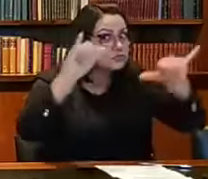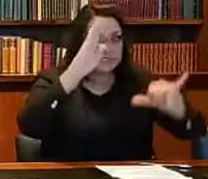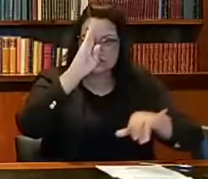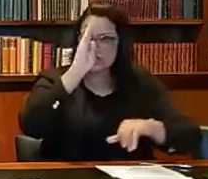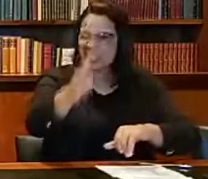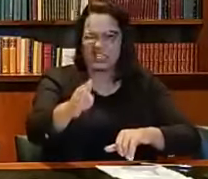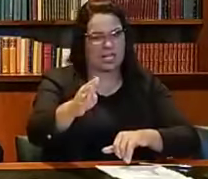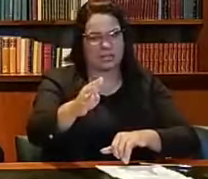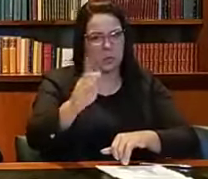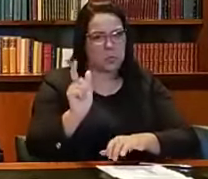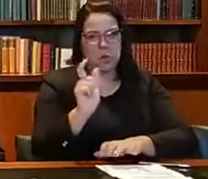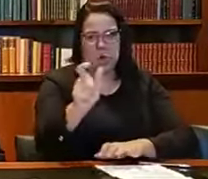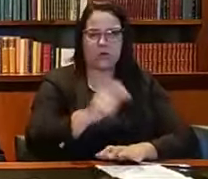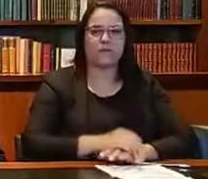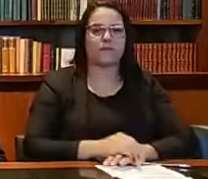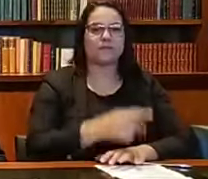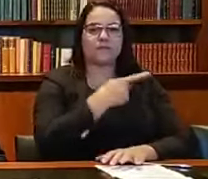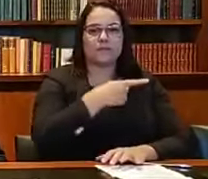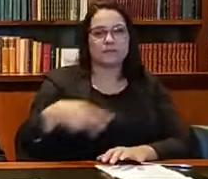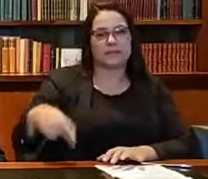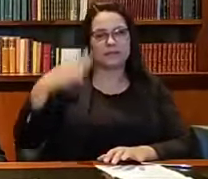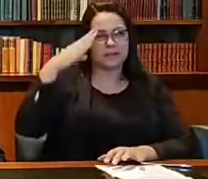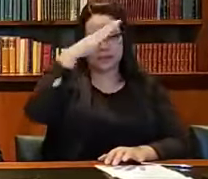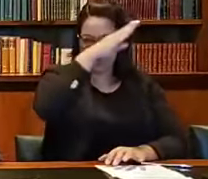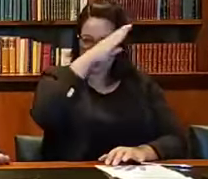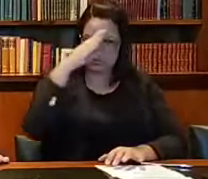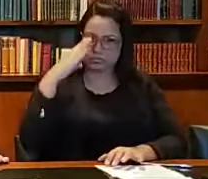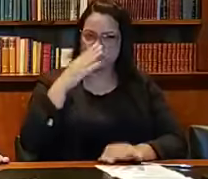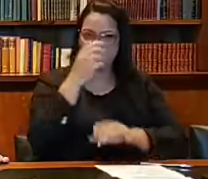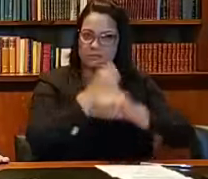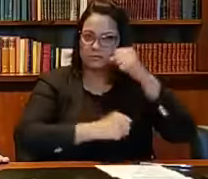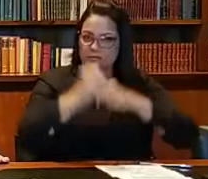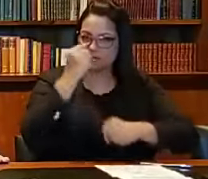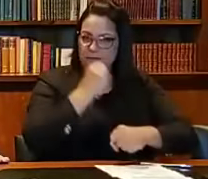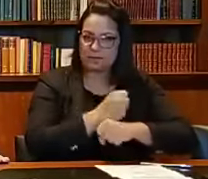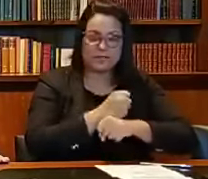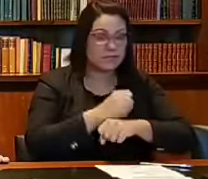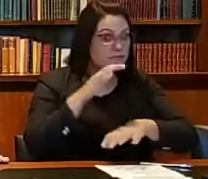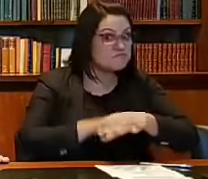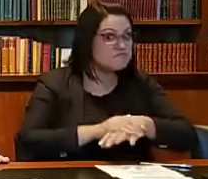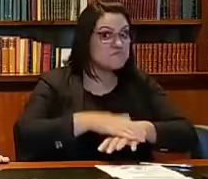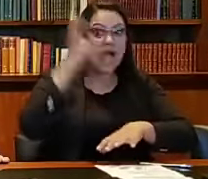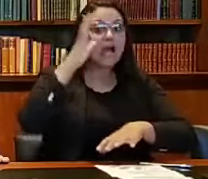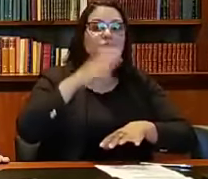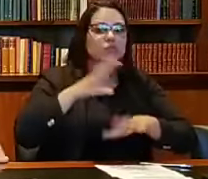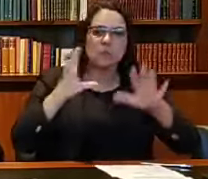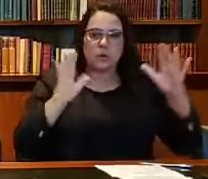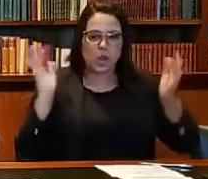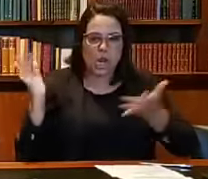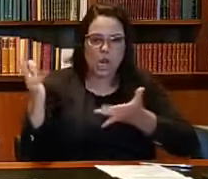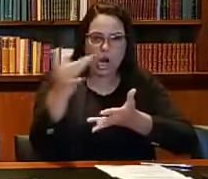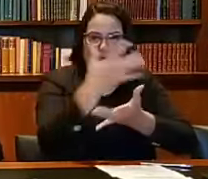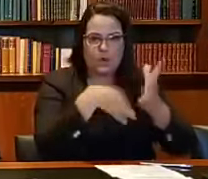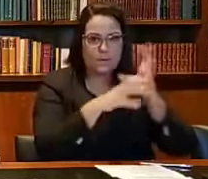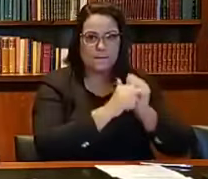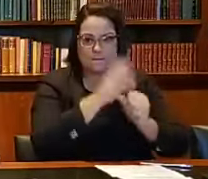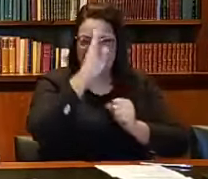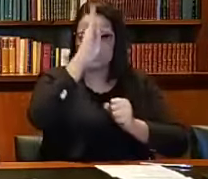dar. O presidente Bolsonaro, no ano passado, foi o maior pagamento para as famílias